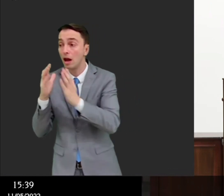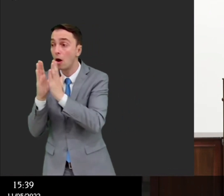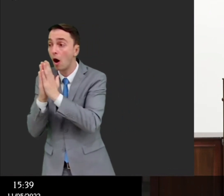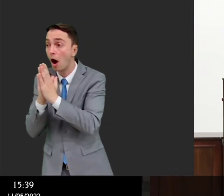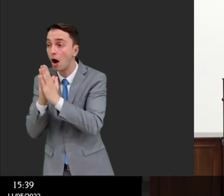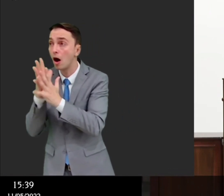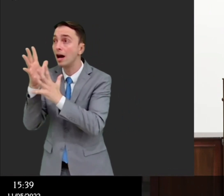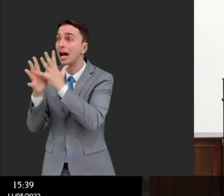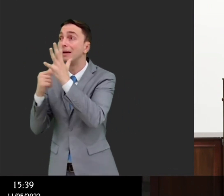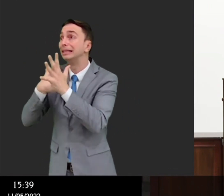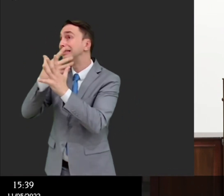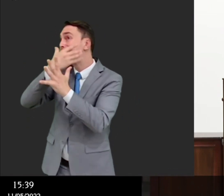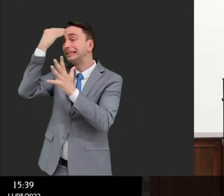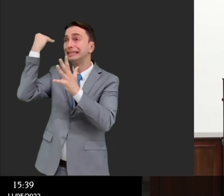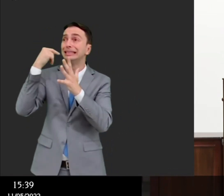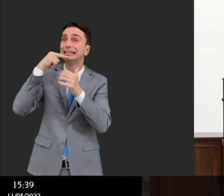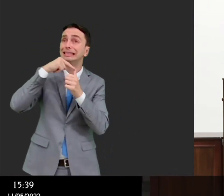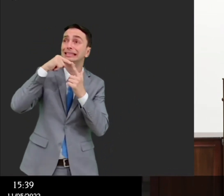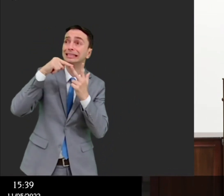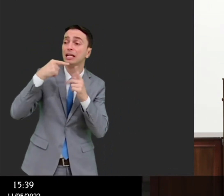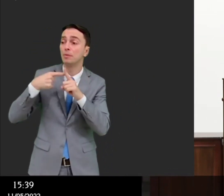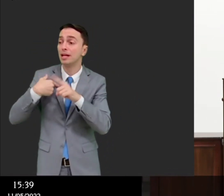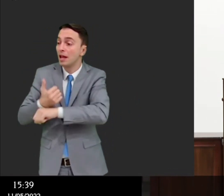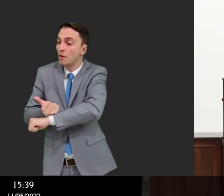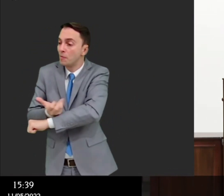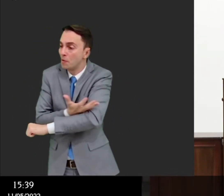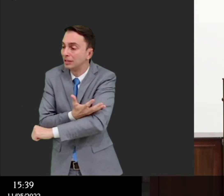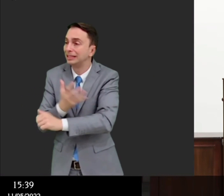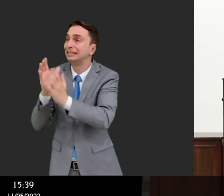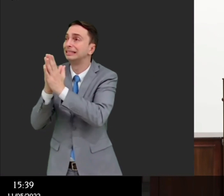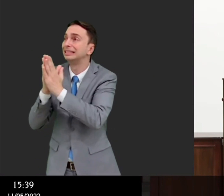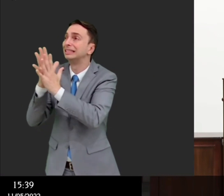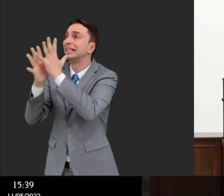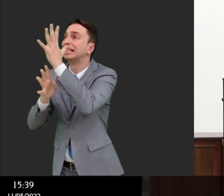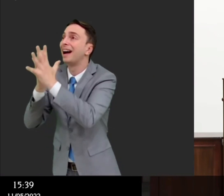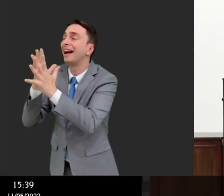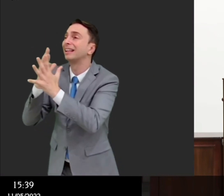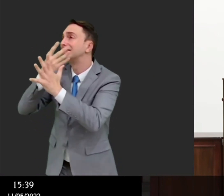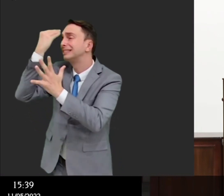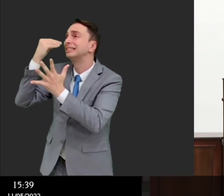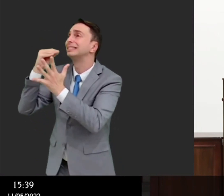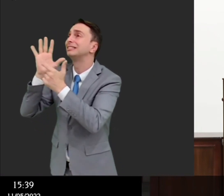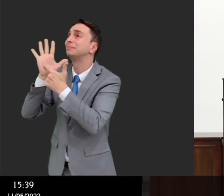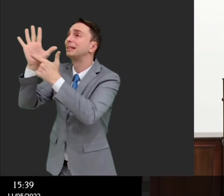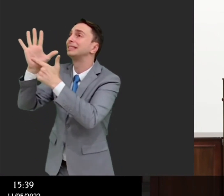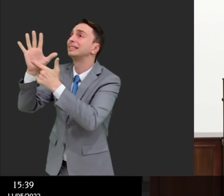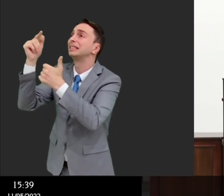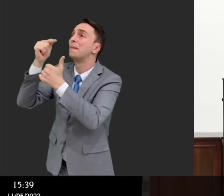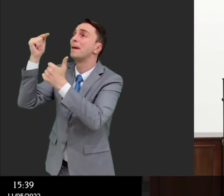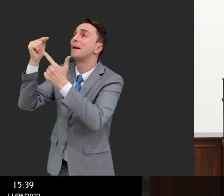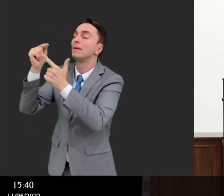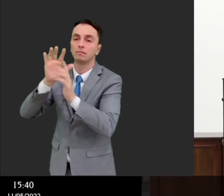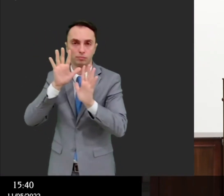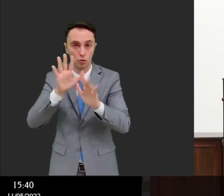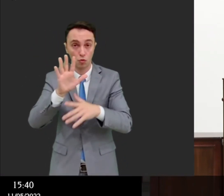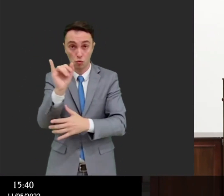terminar a oração, que eu estou muito emocionado, então fica faltando alguma parte na oração? A Irmandade que